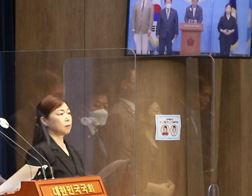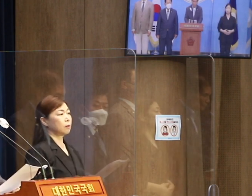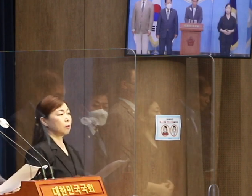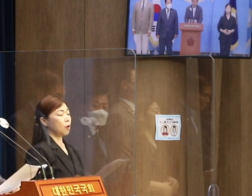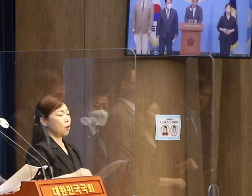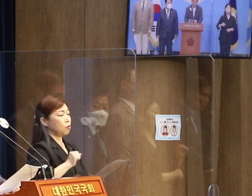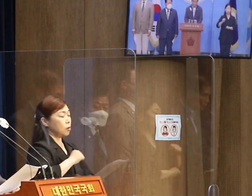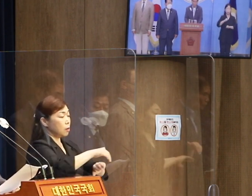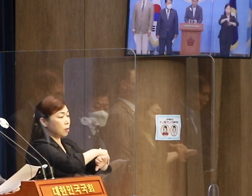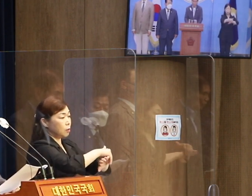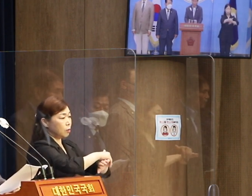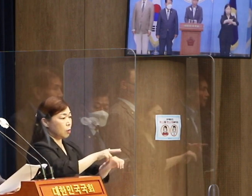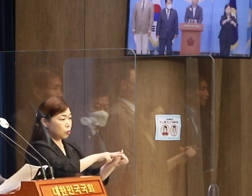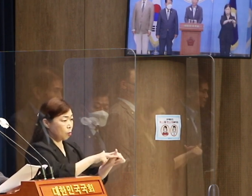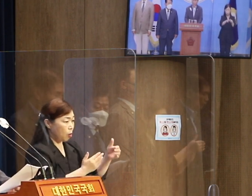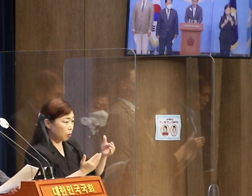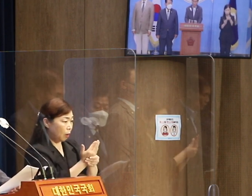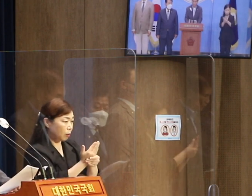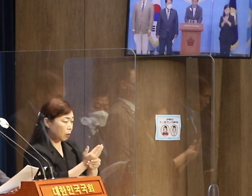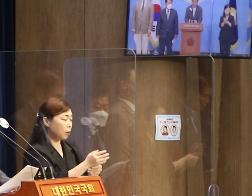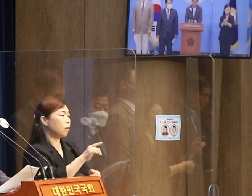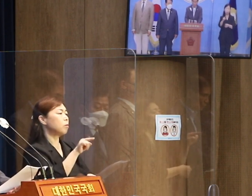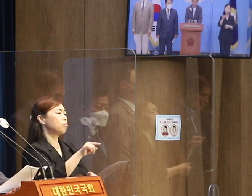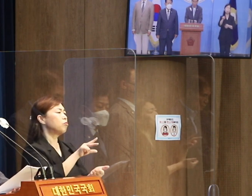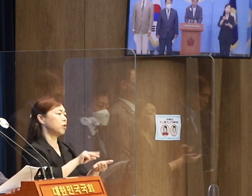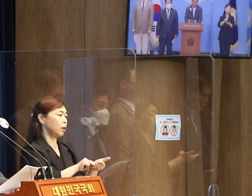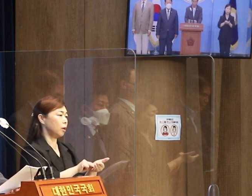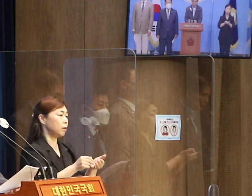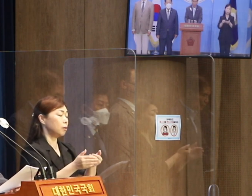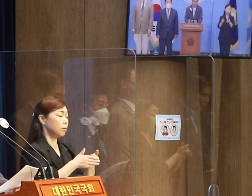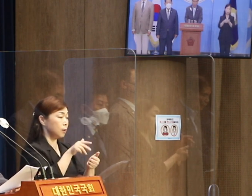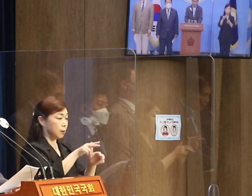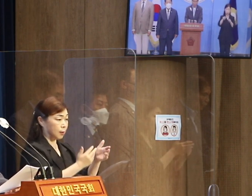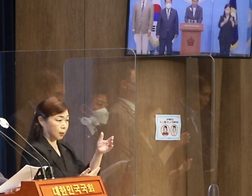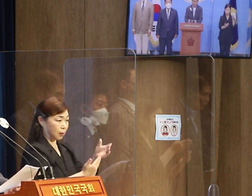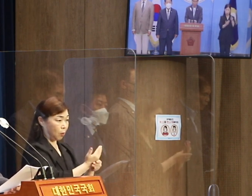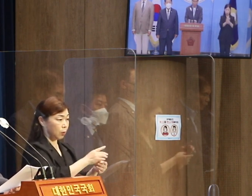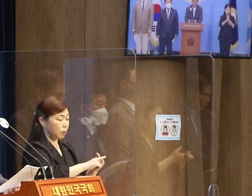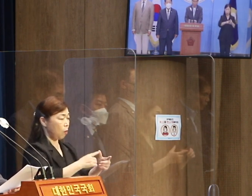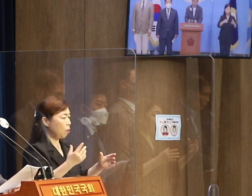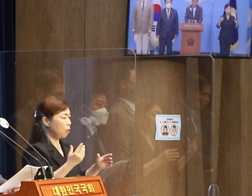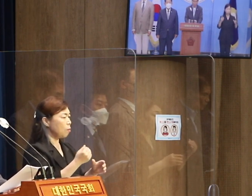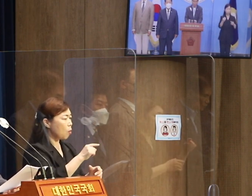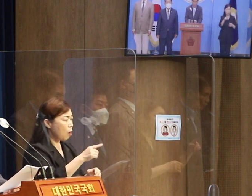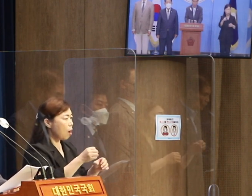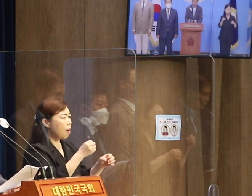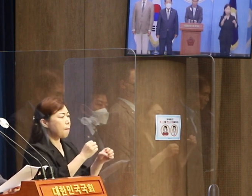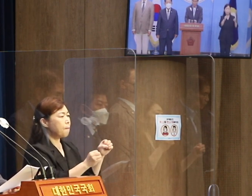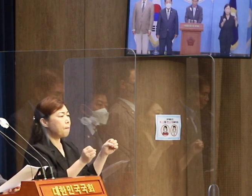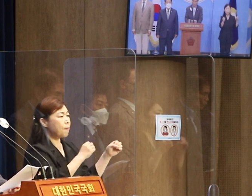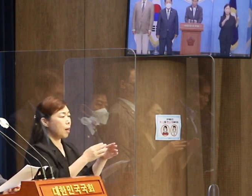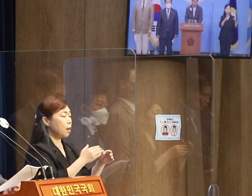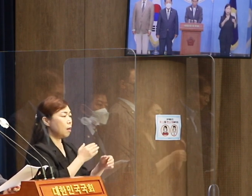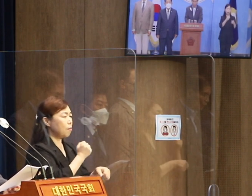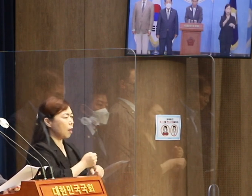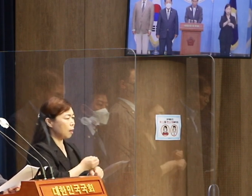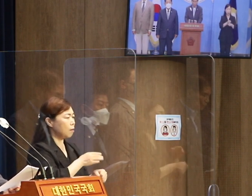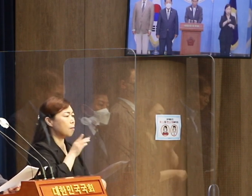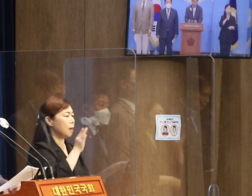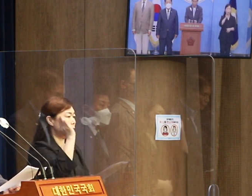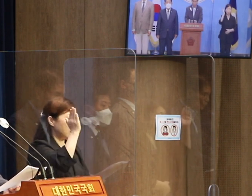군사작전과 정보 출처에 관련된 사안인 만큼 이 사건에 대해 왈가왈부하는 것 자체가 우리